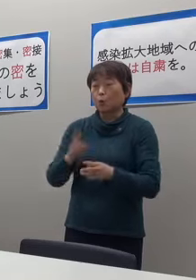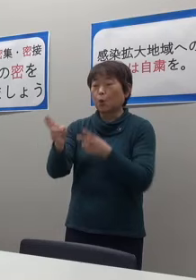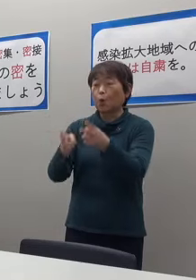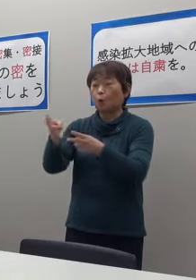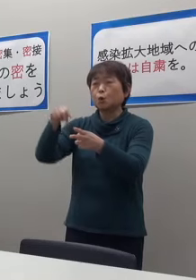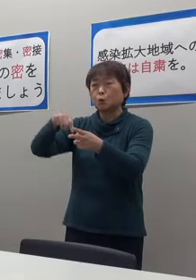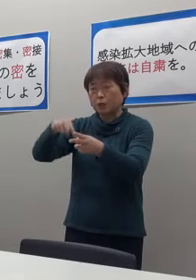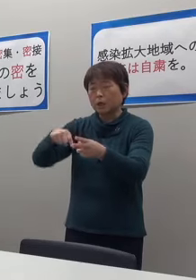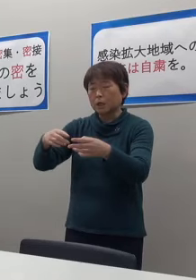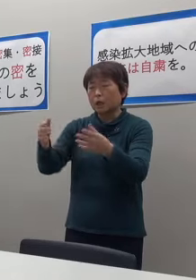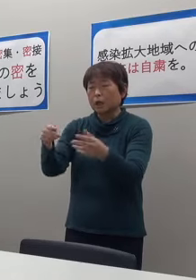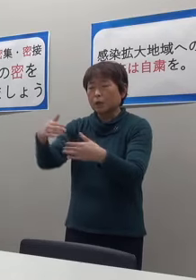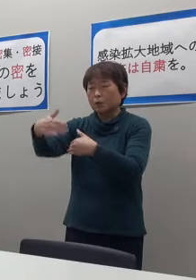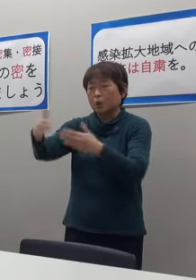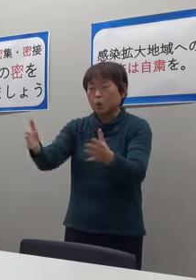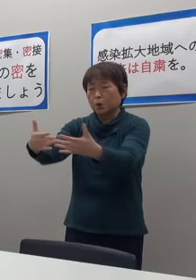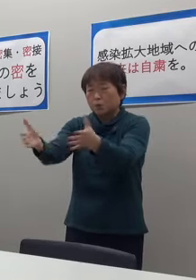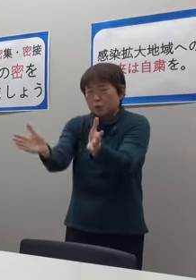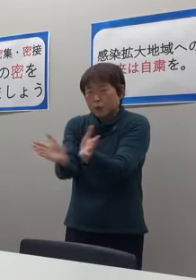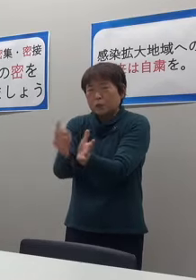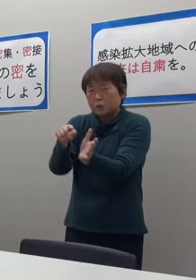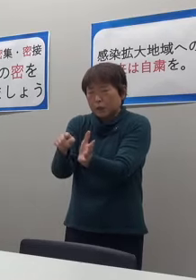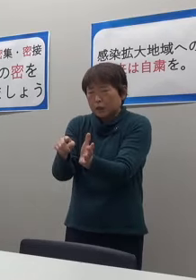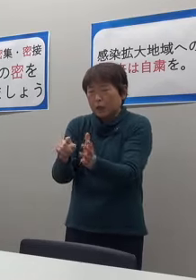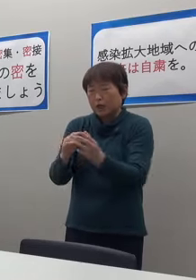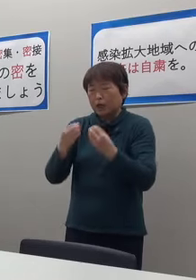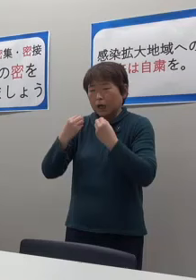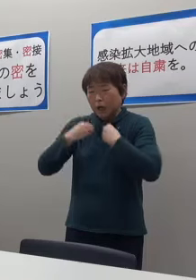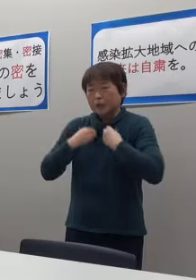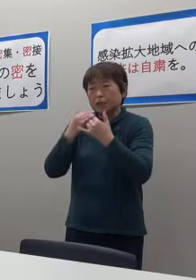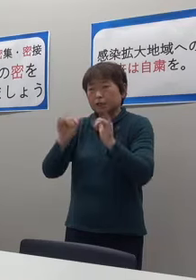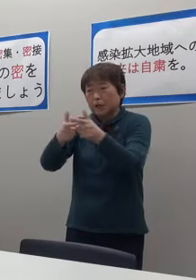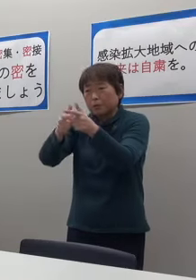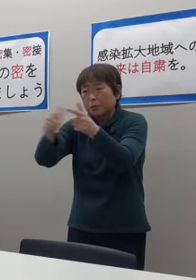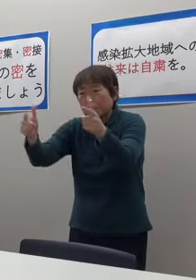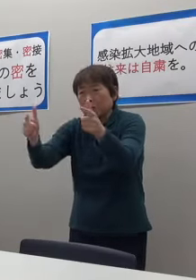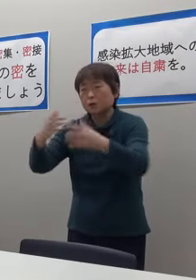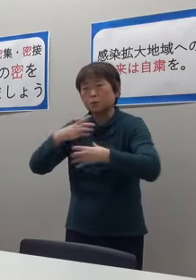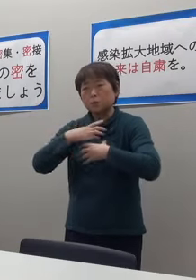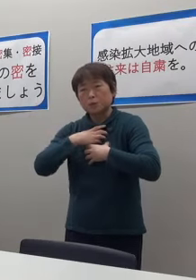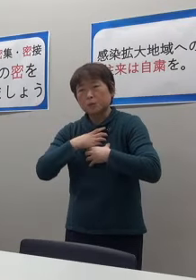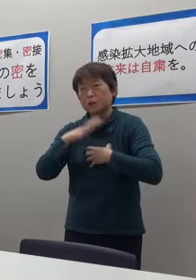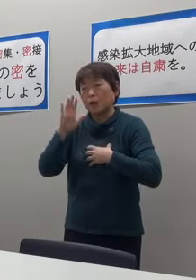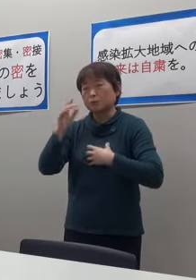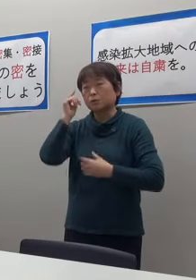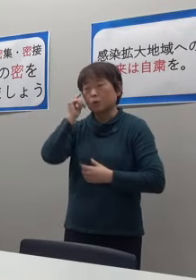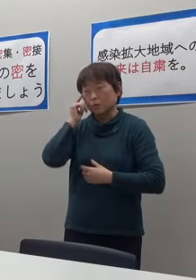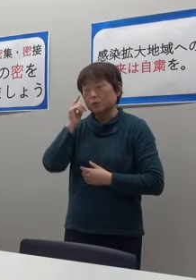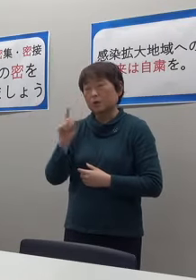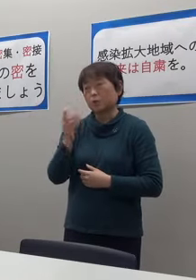か。 はい、あの、まあ、そういうことも考えながらですね、あの念頭に置きながらあのいろんな可能性をですね、やっぱりこう探る中